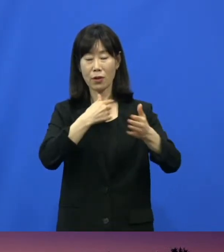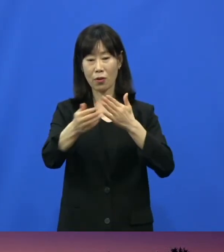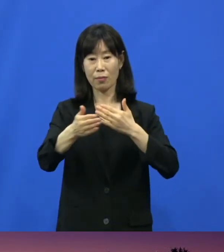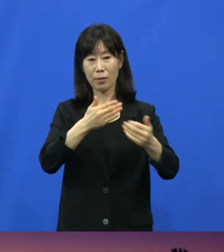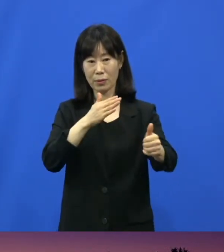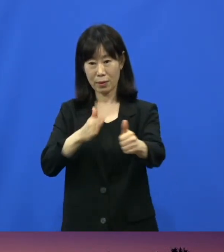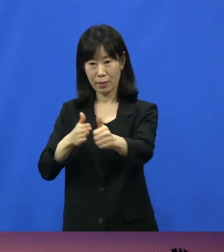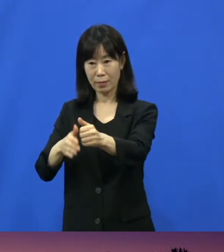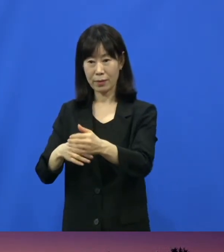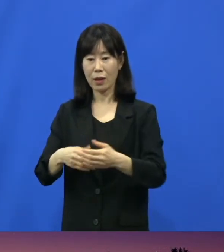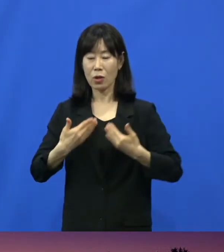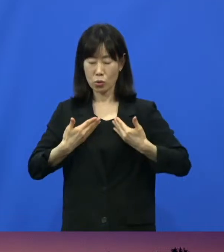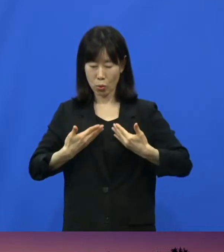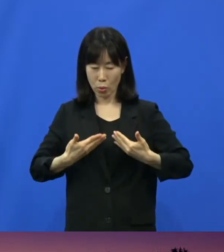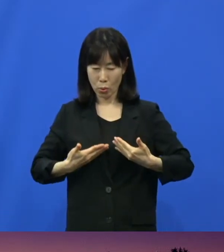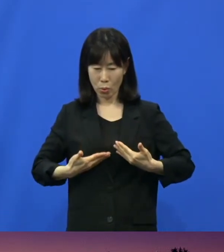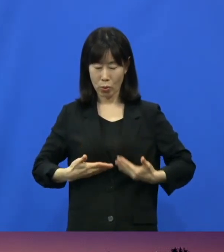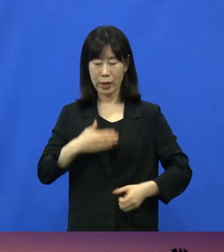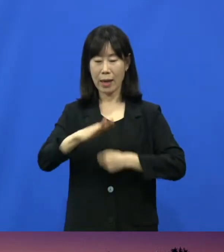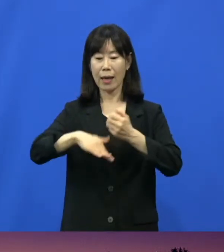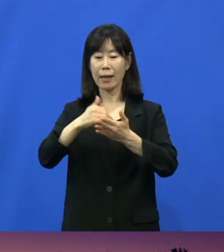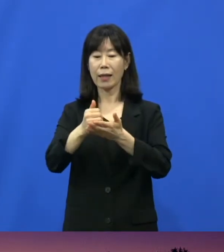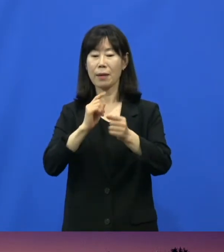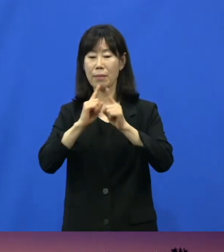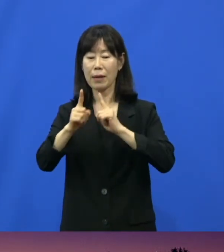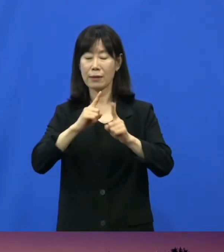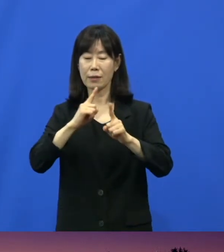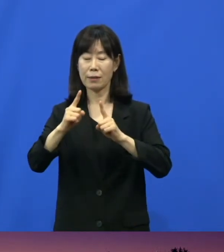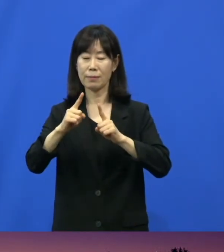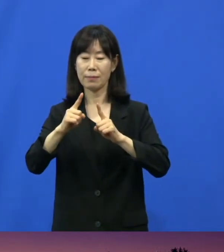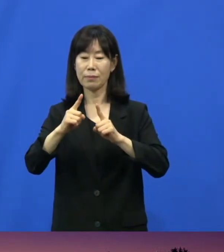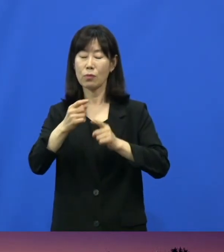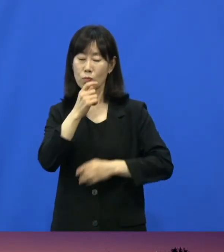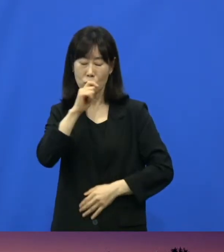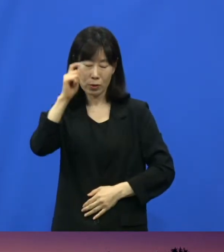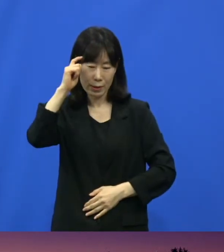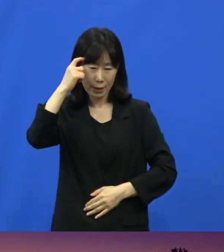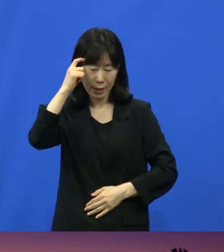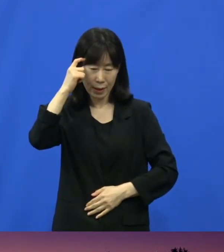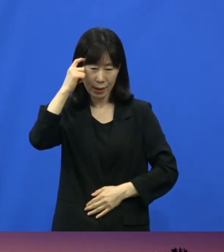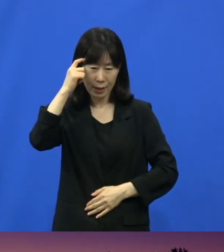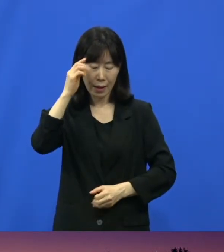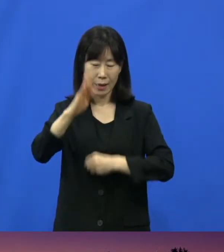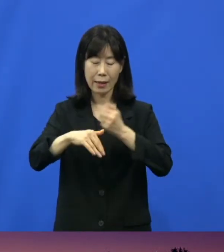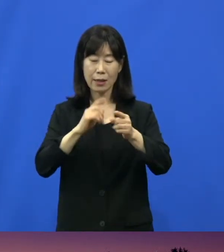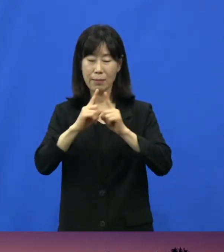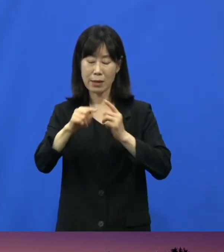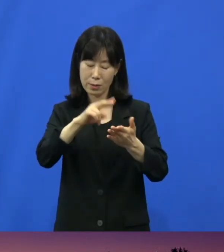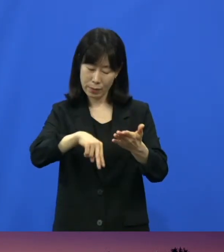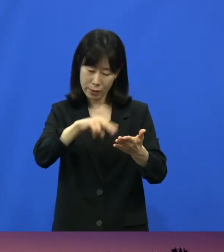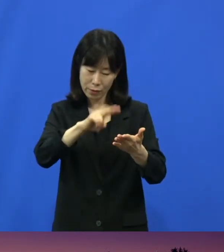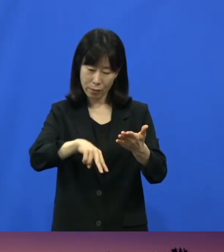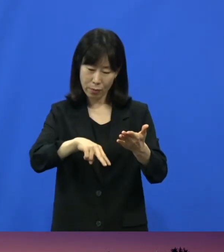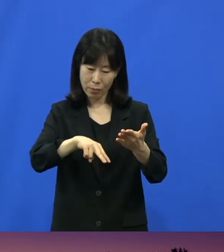잠잠히 말씀 앞에서 시간을 다 잊어버리고 있어 본 적이 있습니다.